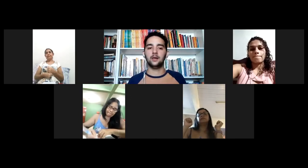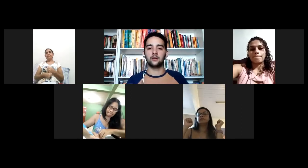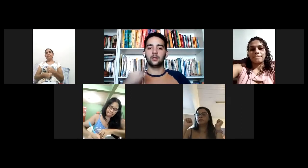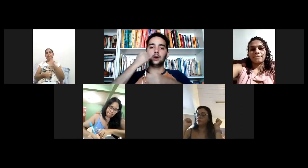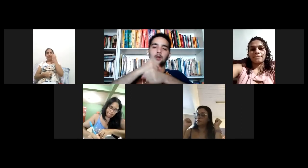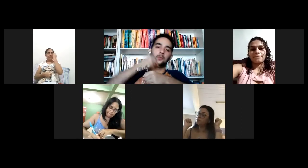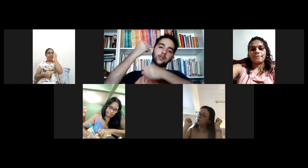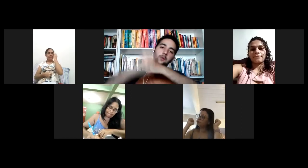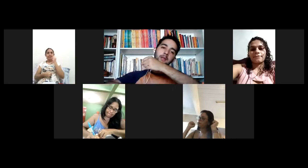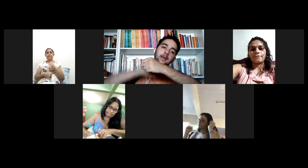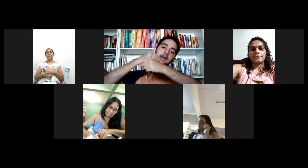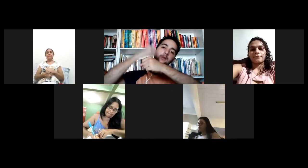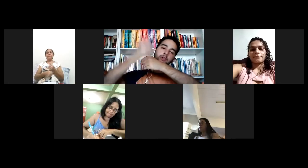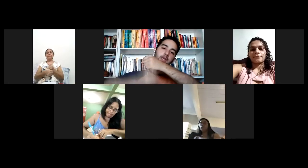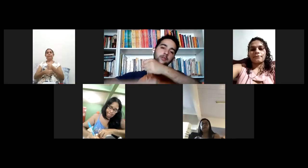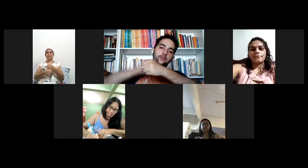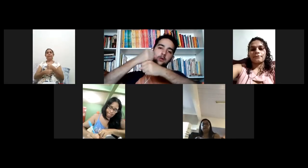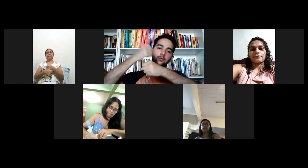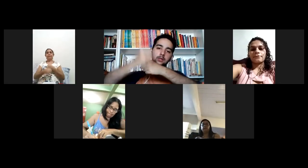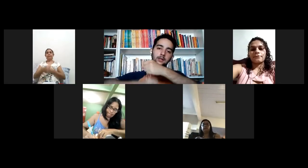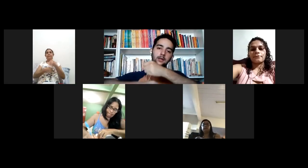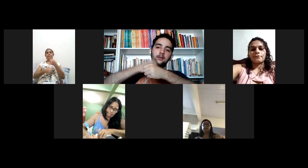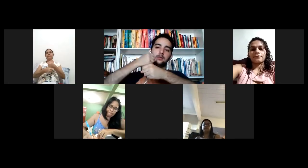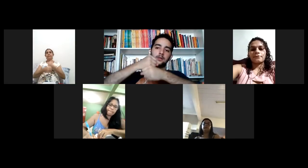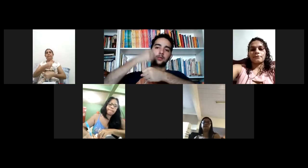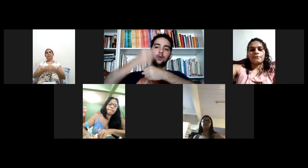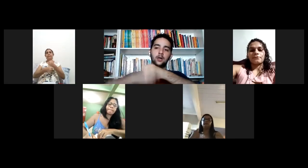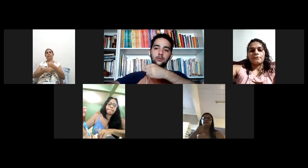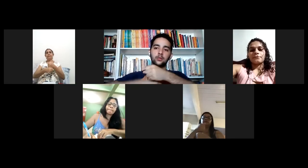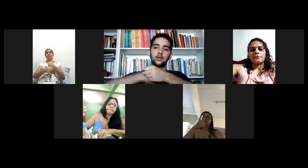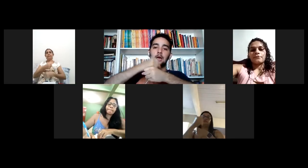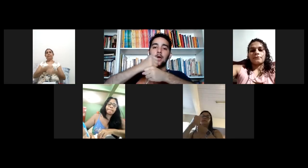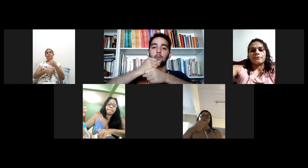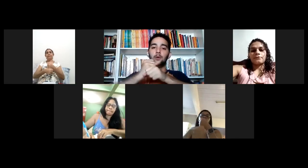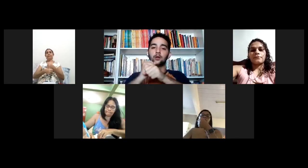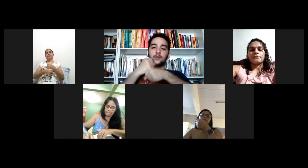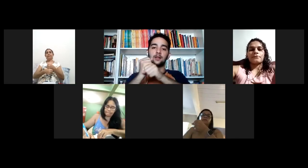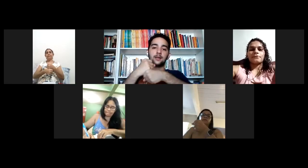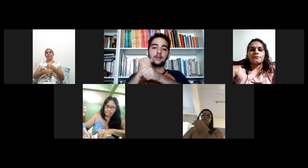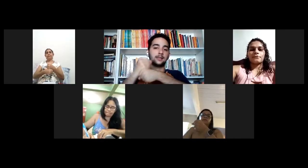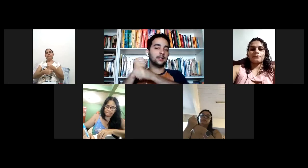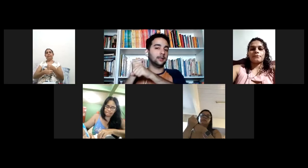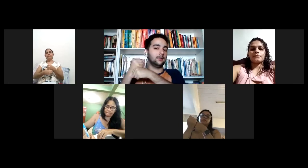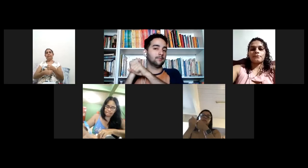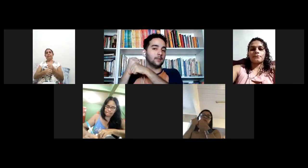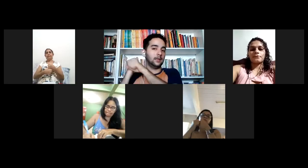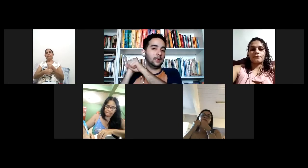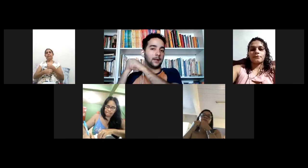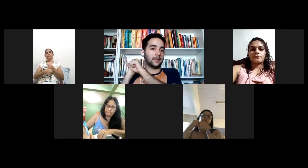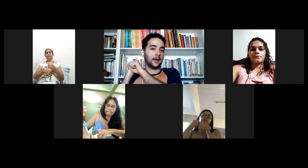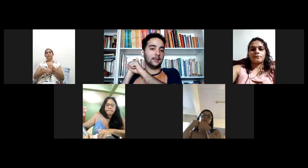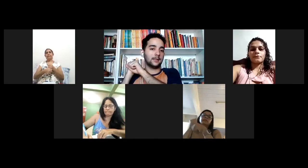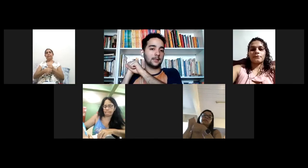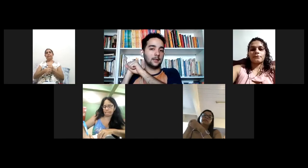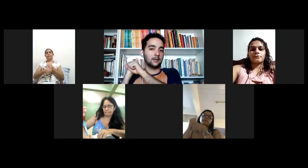está falando. Então, eu posso aumentar a quantidade de voltas, né? Então, tipo, anos. Eu posso fazer assim e ir